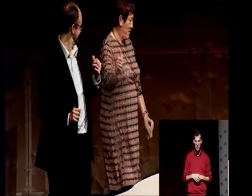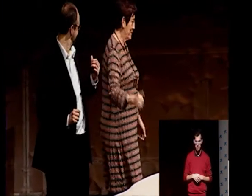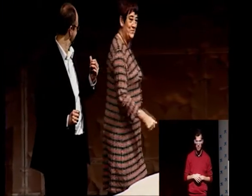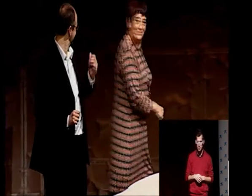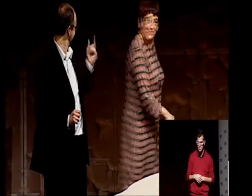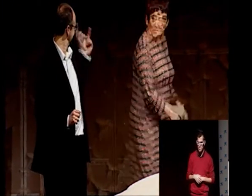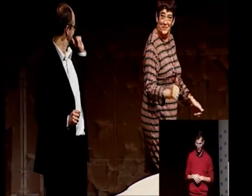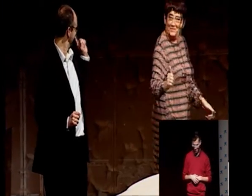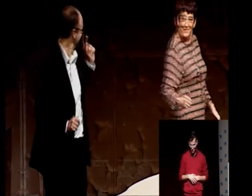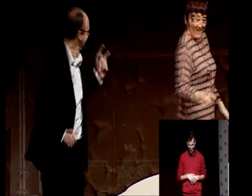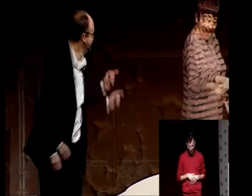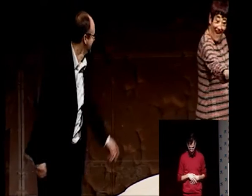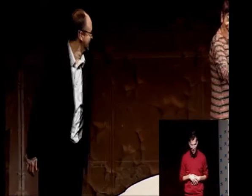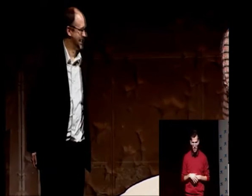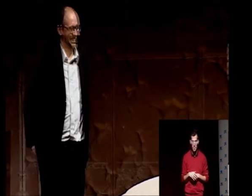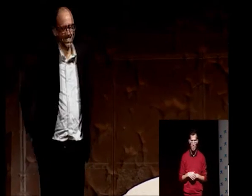no